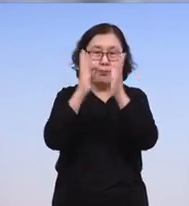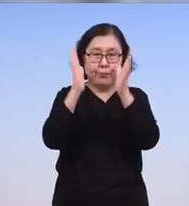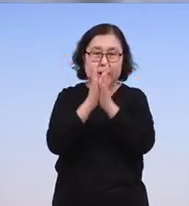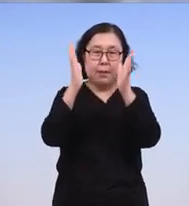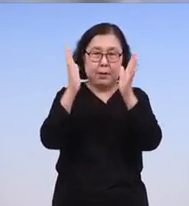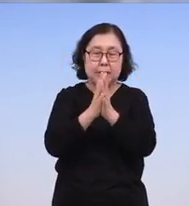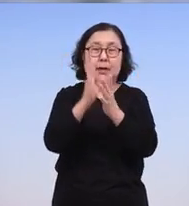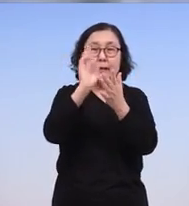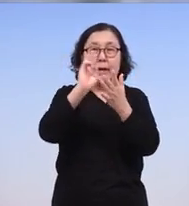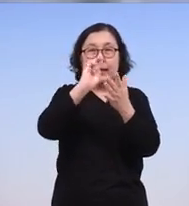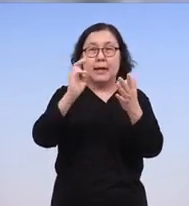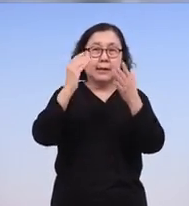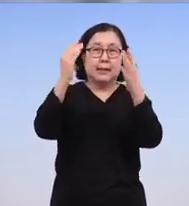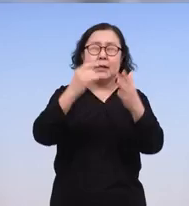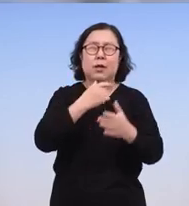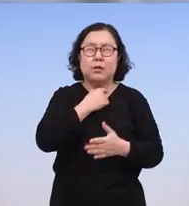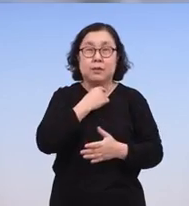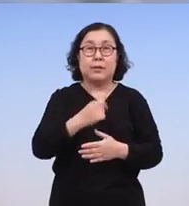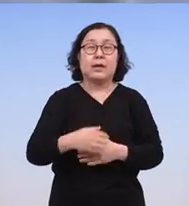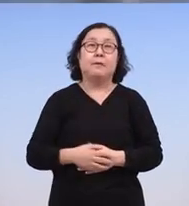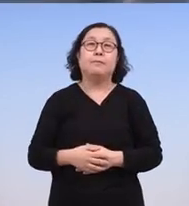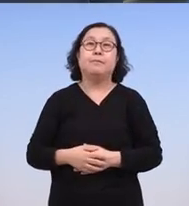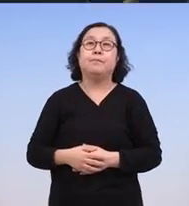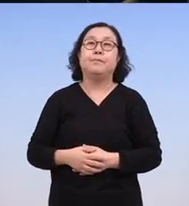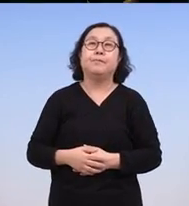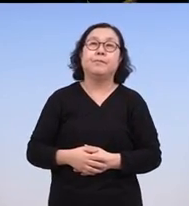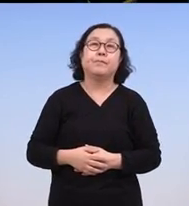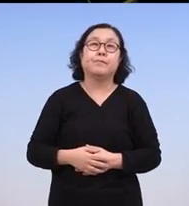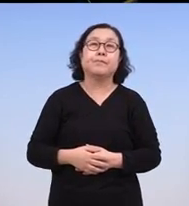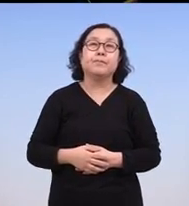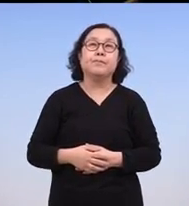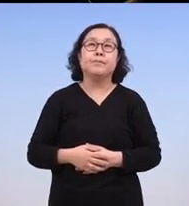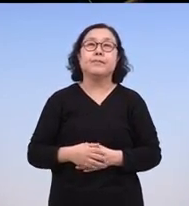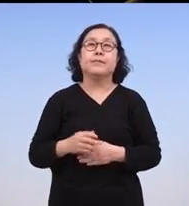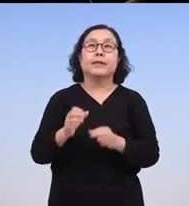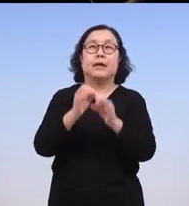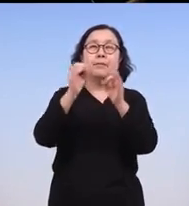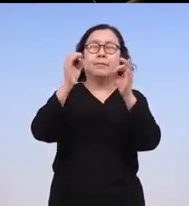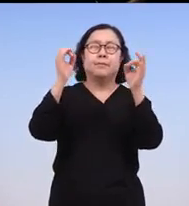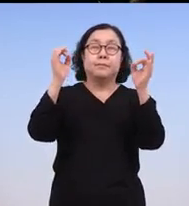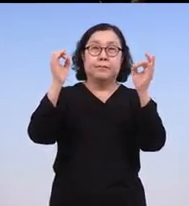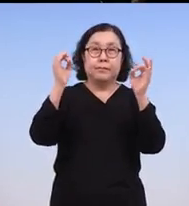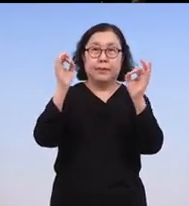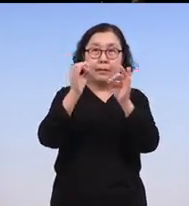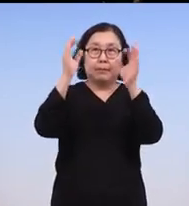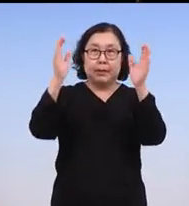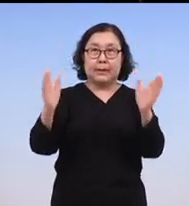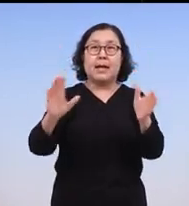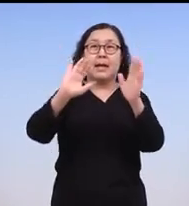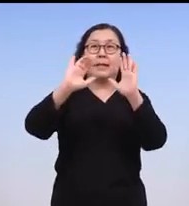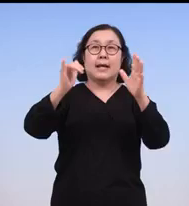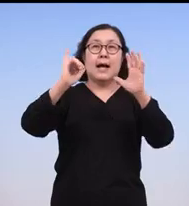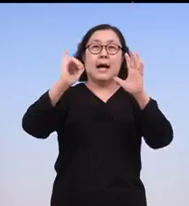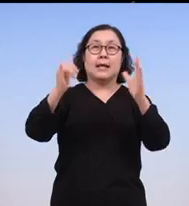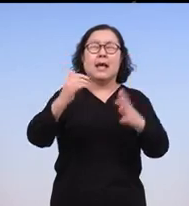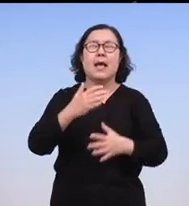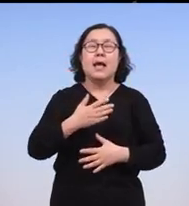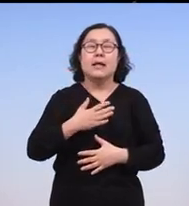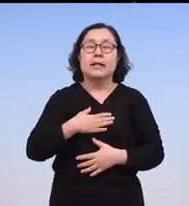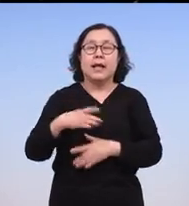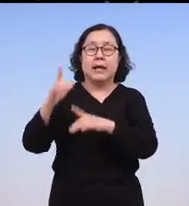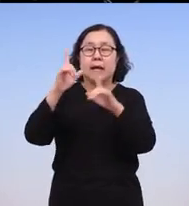치시면서 기쁨으로 찬양하면 좋겠습니다. 잠시 세상에 내가 살면서,